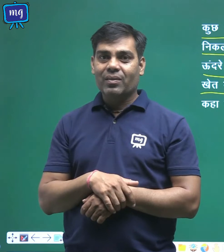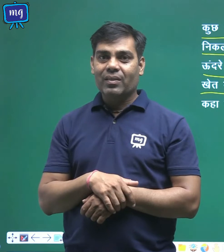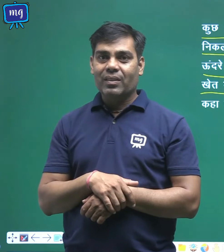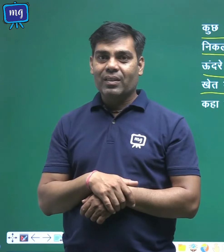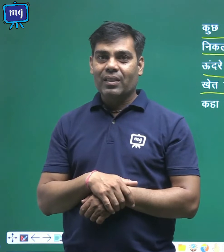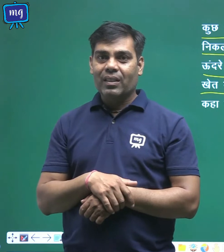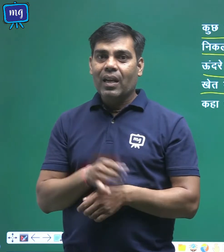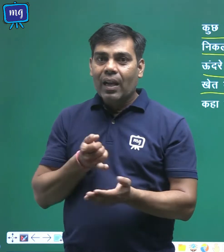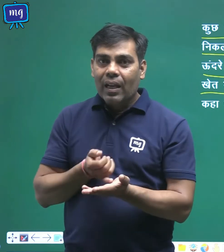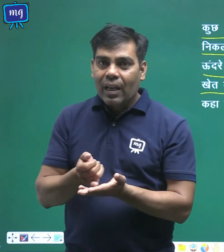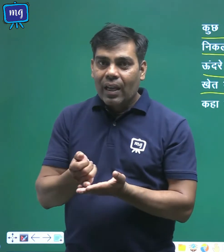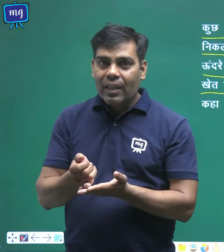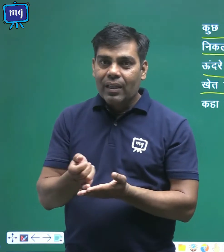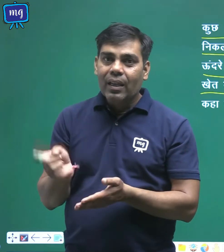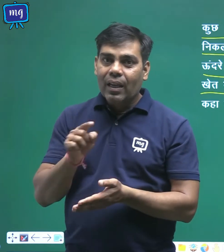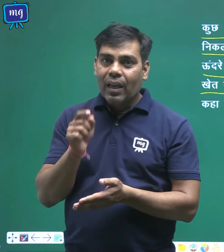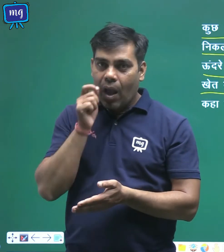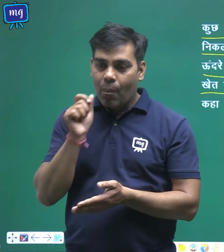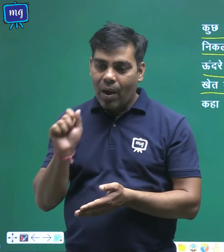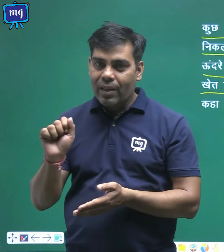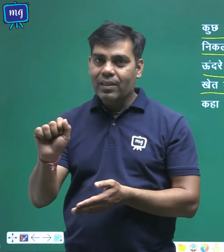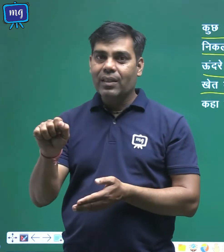खेत के मालिक से